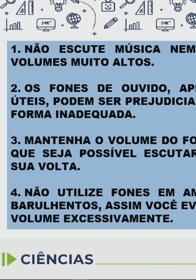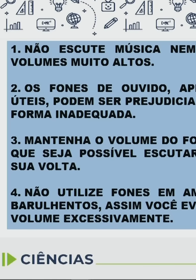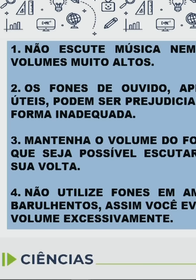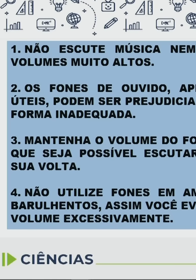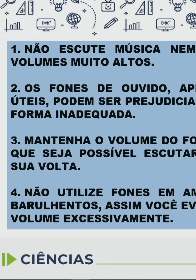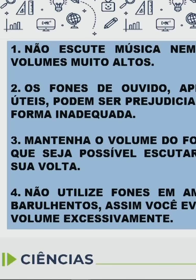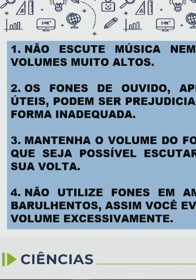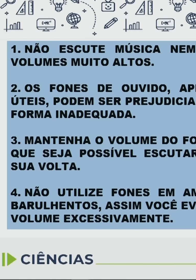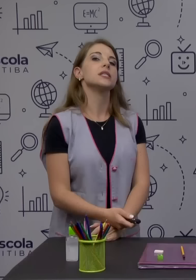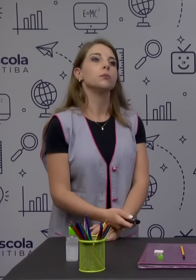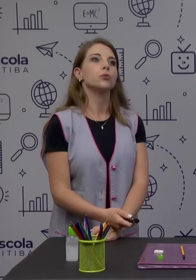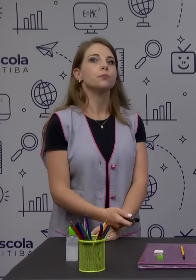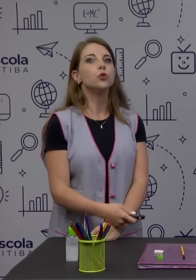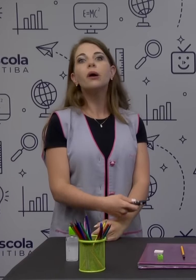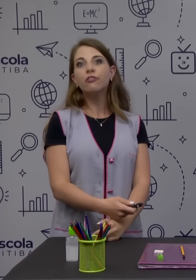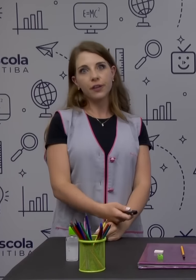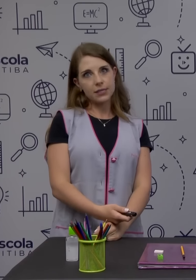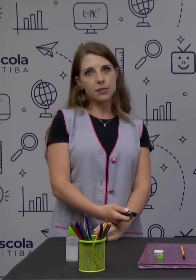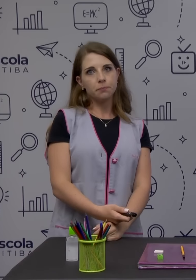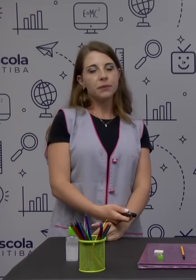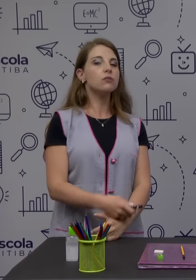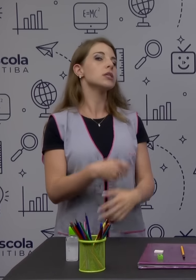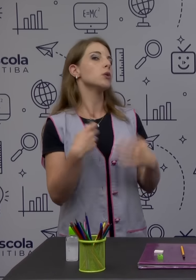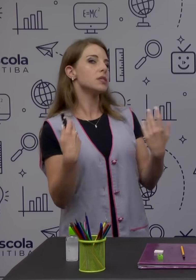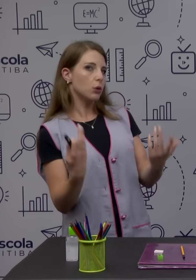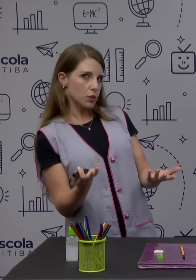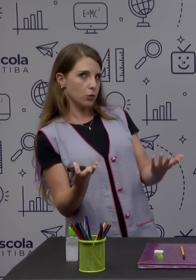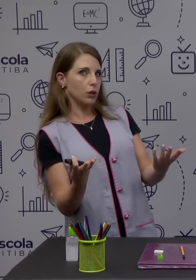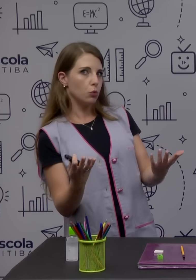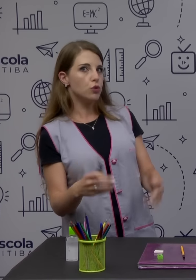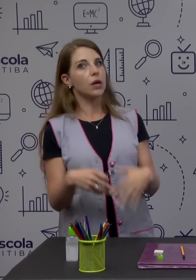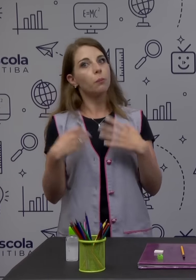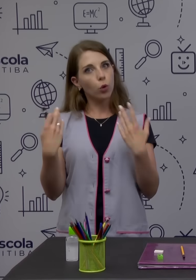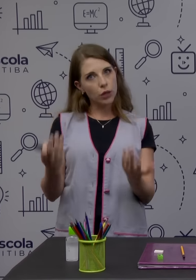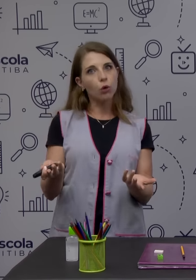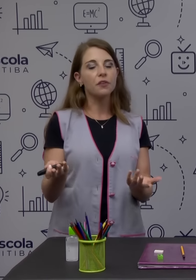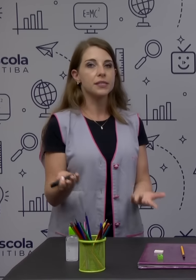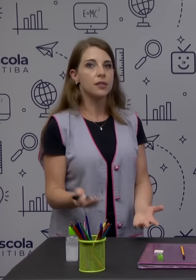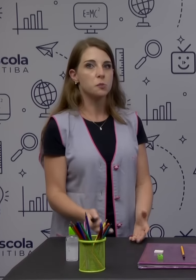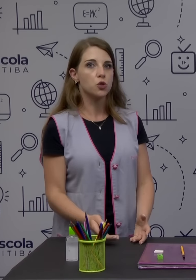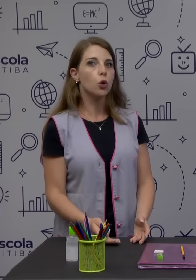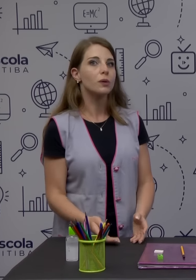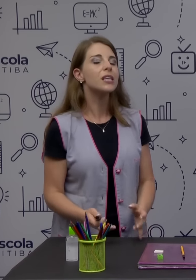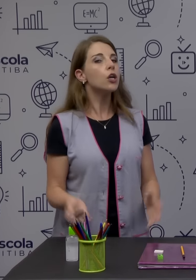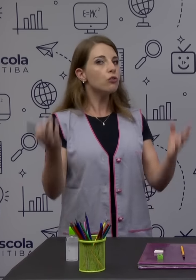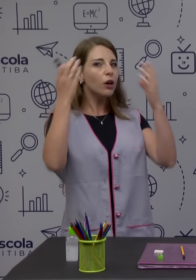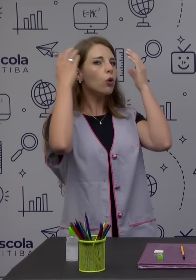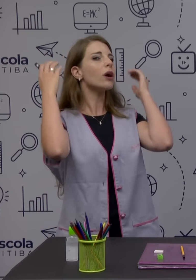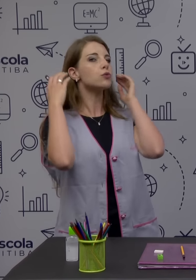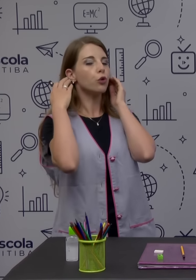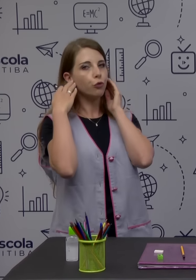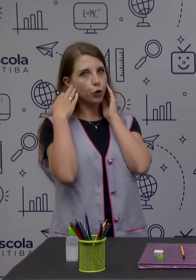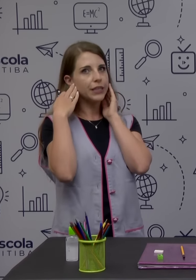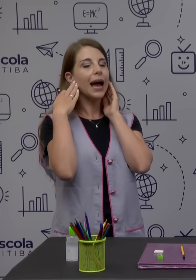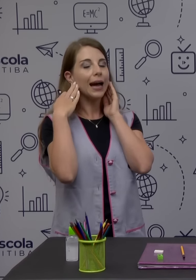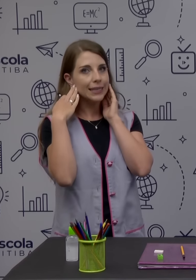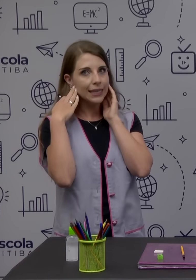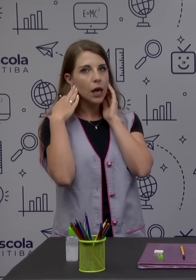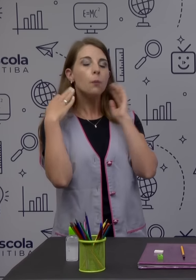Se você estiver, por exemplo, numa festa, e você não está gostando da música ou da conversa das pessoas, não vai colocar o seu fone ali, porque